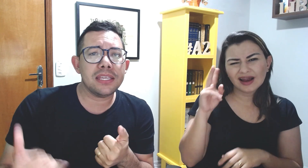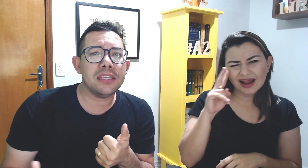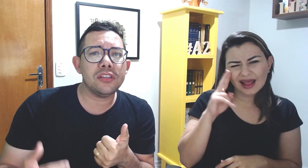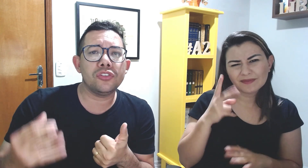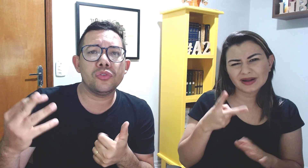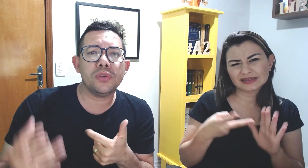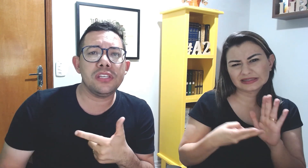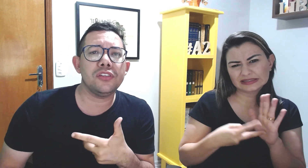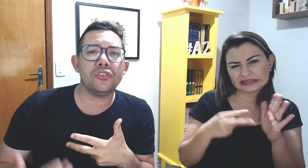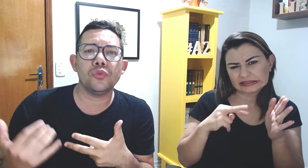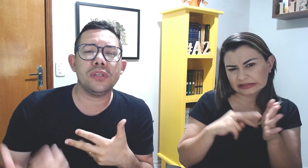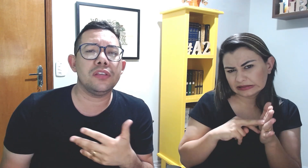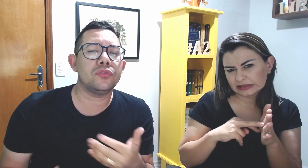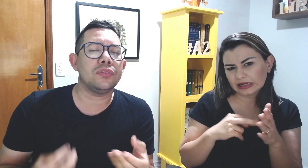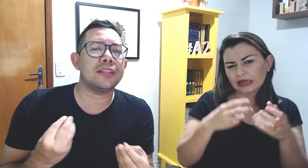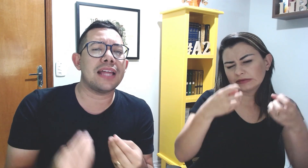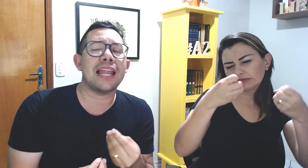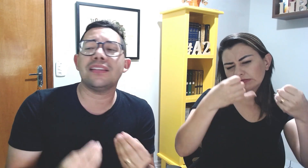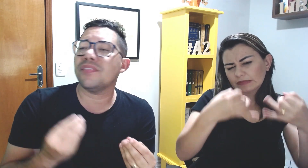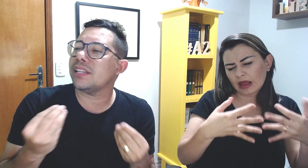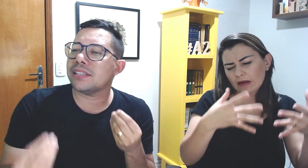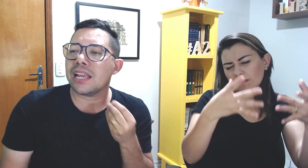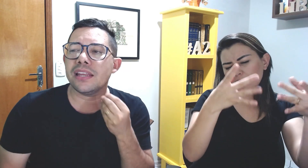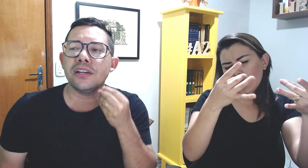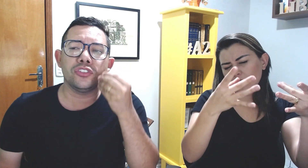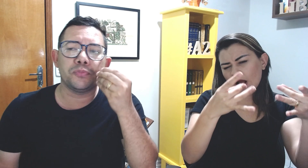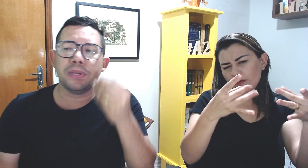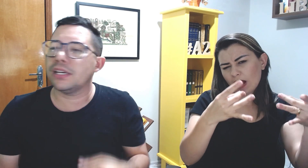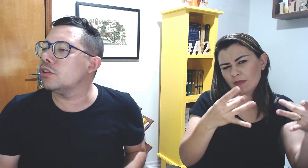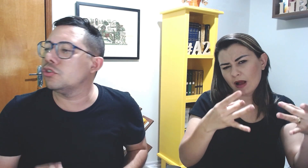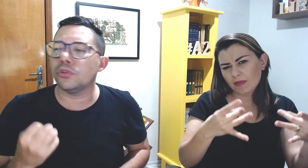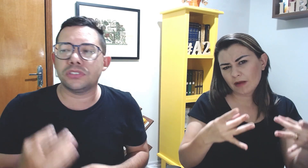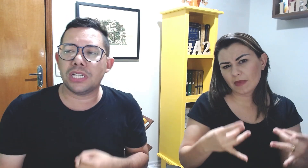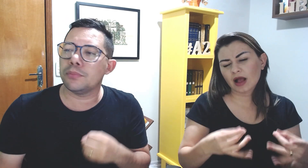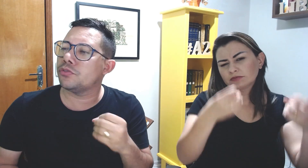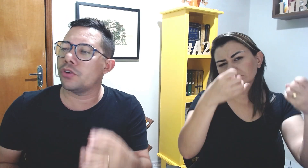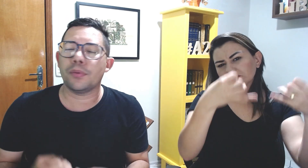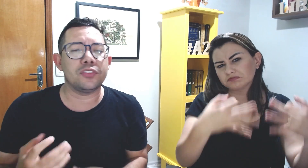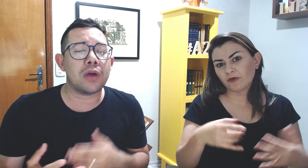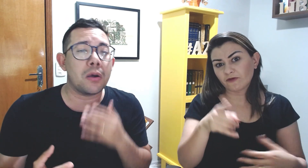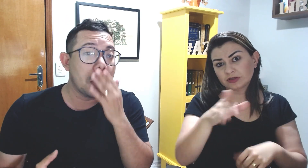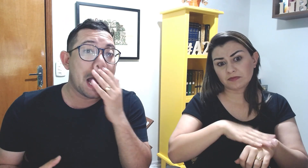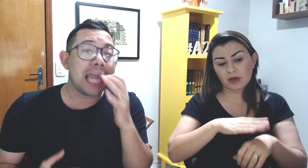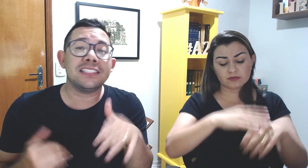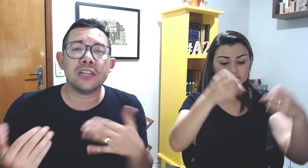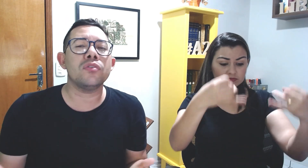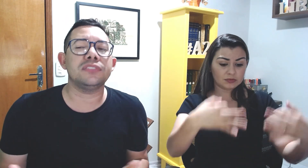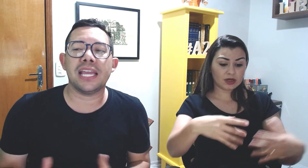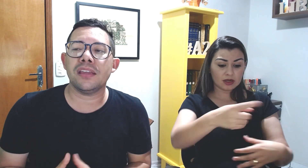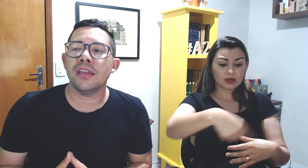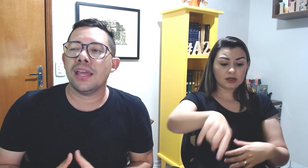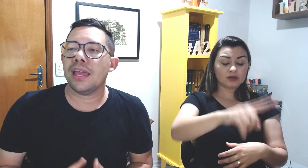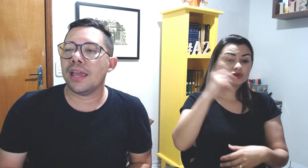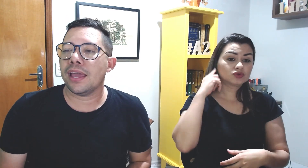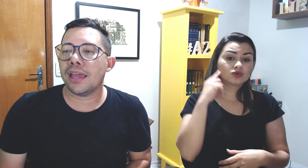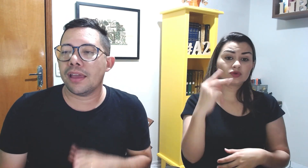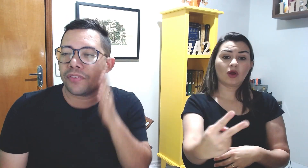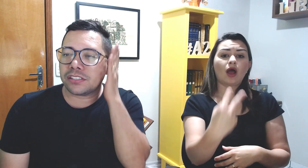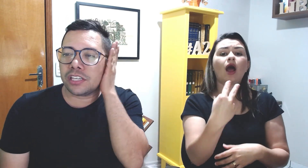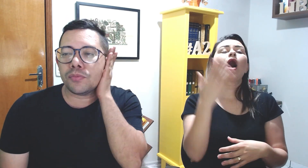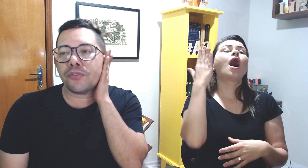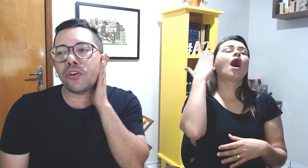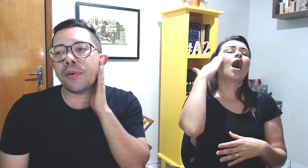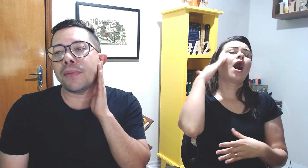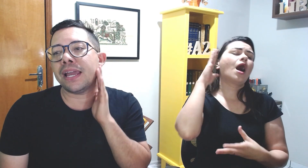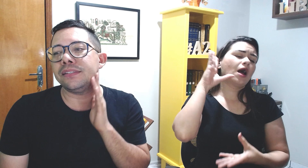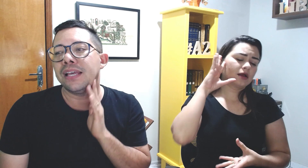explica isso, detalhe. Aí você vai detalhando, explicando, mostrando de forma visual. Aí você consegue